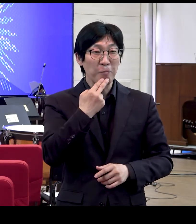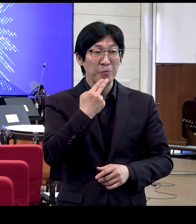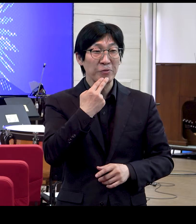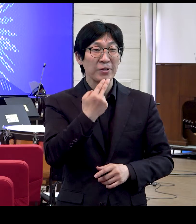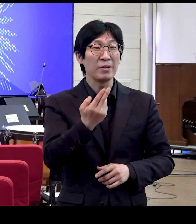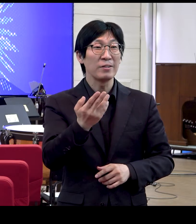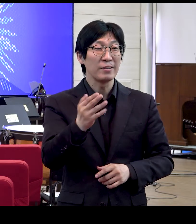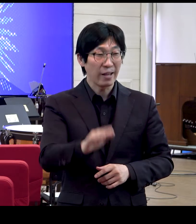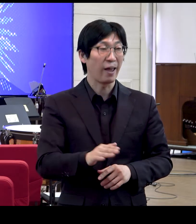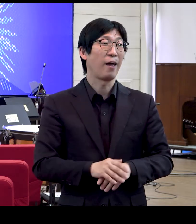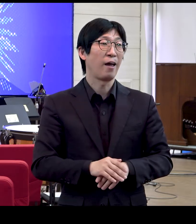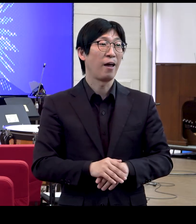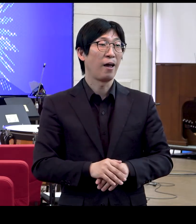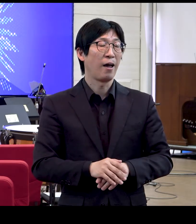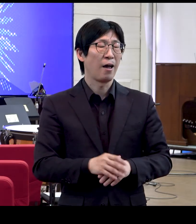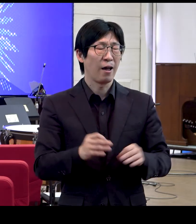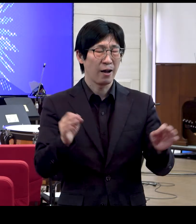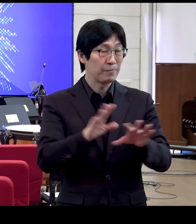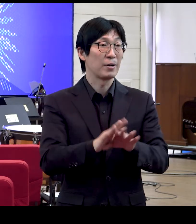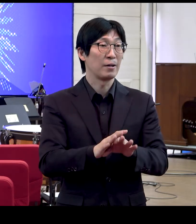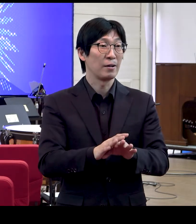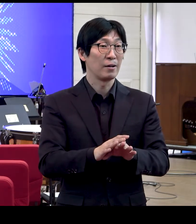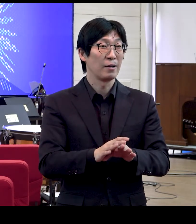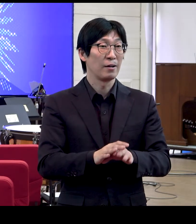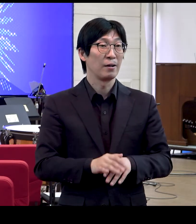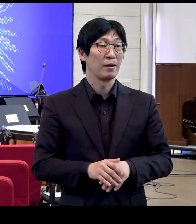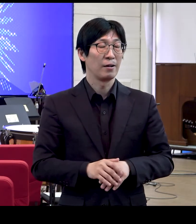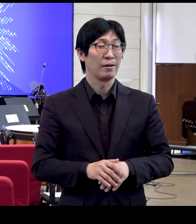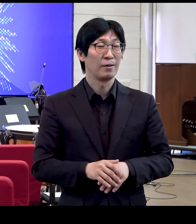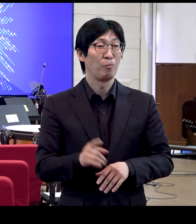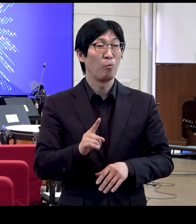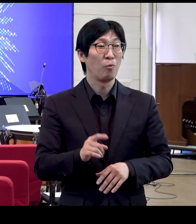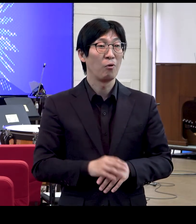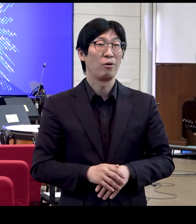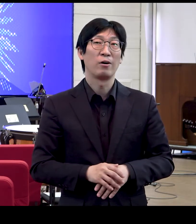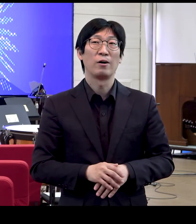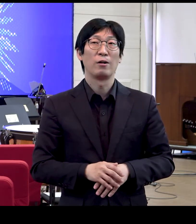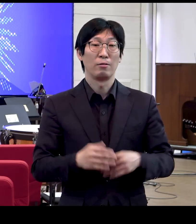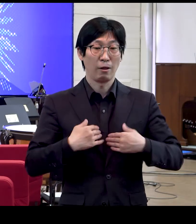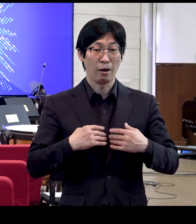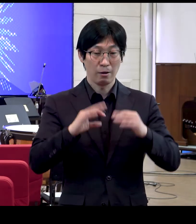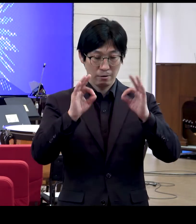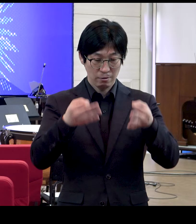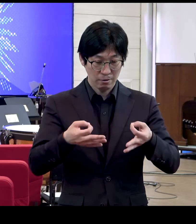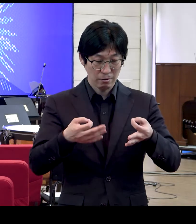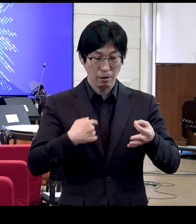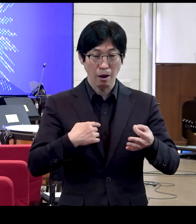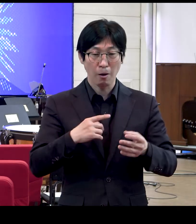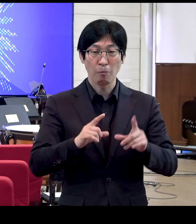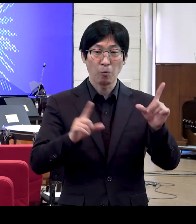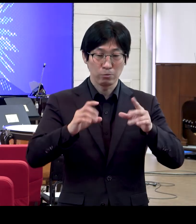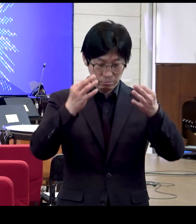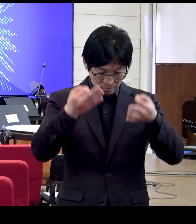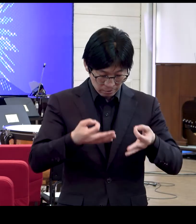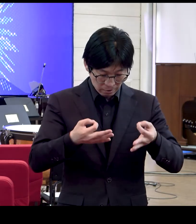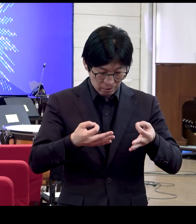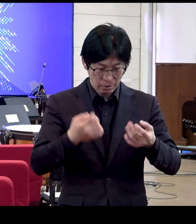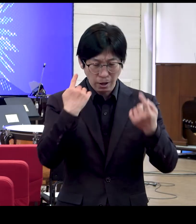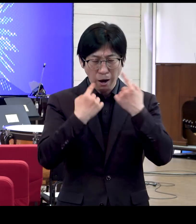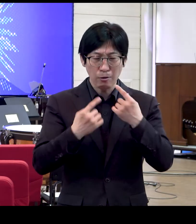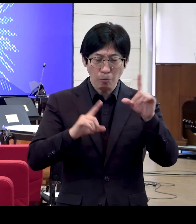아픔이 없었는데 어느 순간부터 이제 그들 가운데 있을 때 정말 그 앞에 있는 그 내 자신이